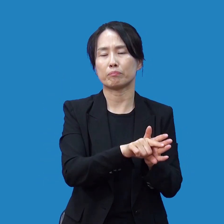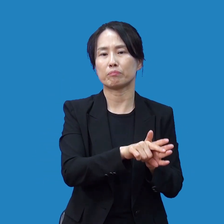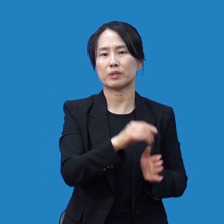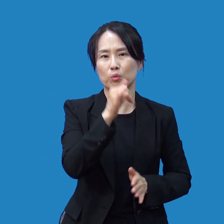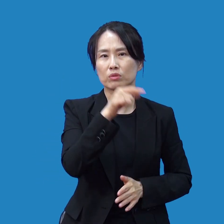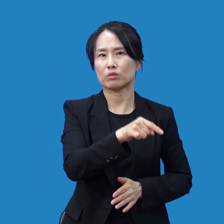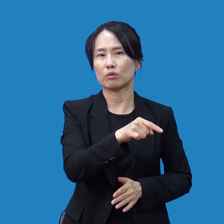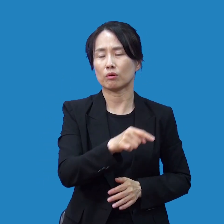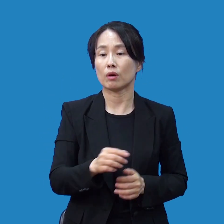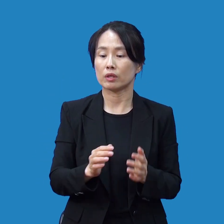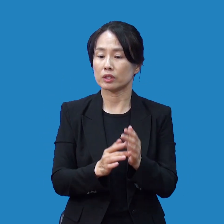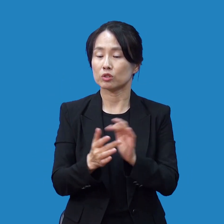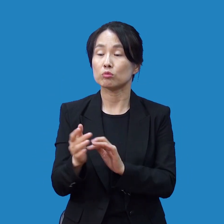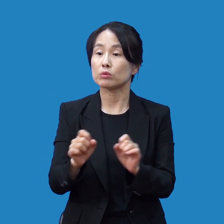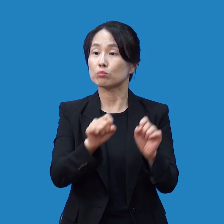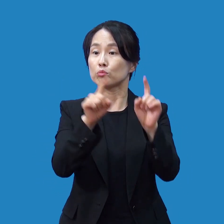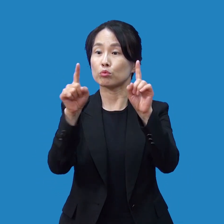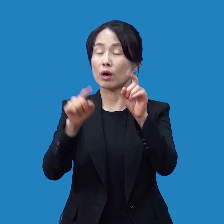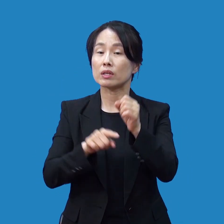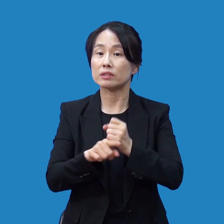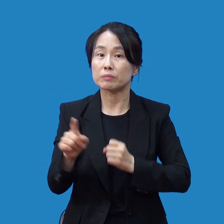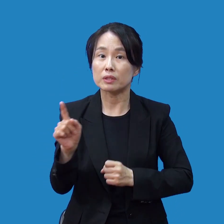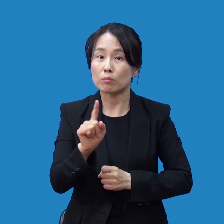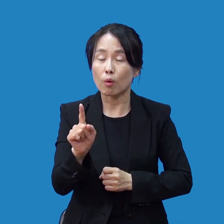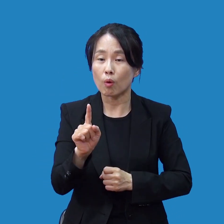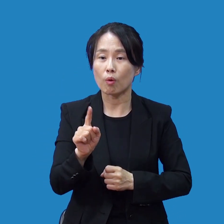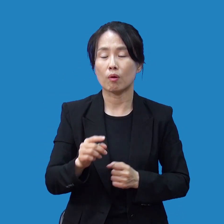예수님께서 부활하셨다, 이 말은 예수님이